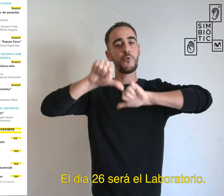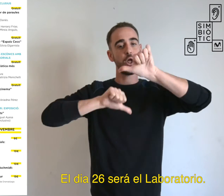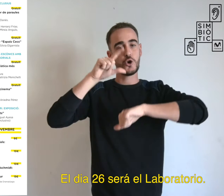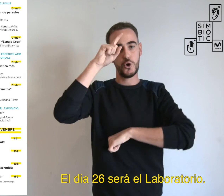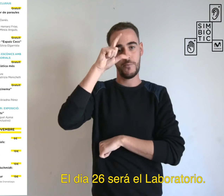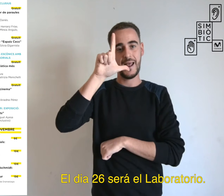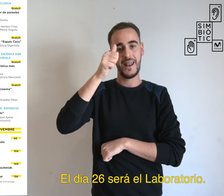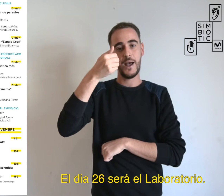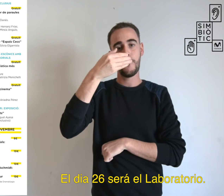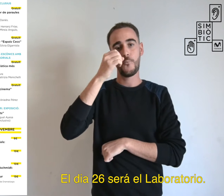laboratorio.